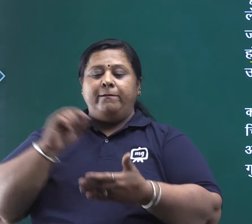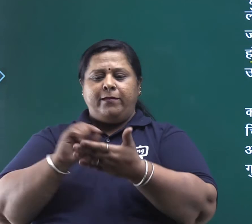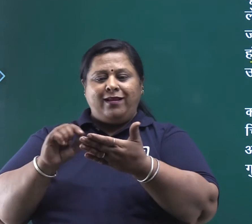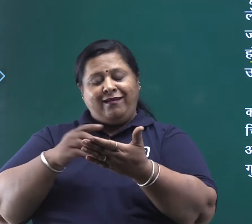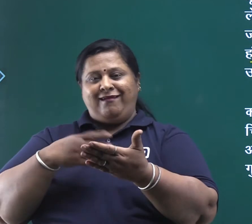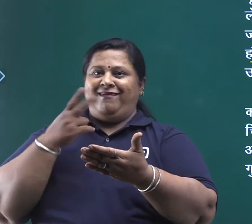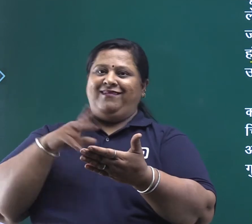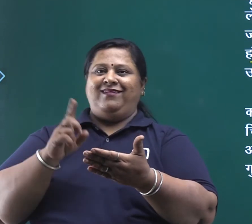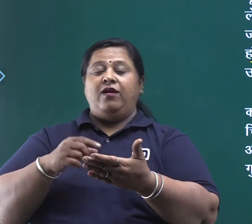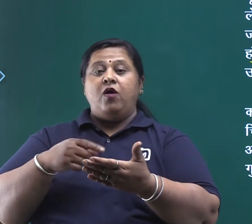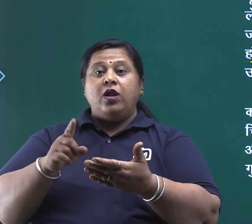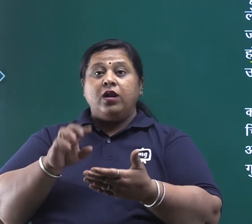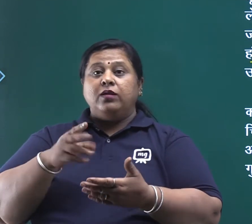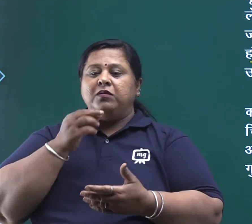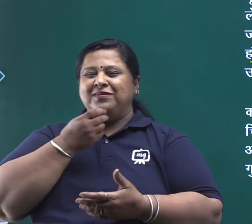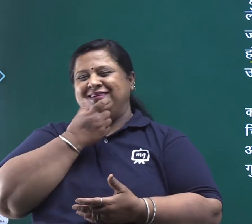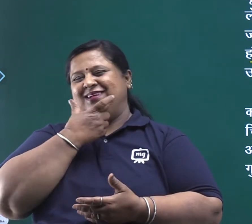और हंसमुख है